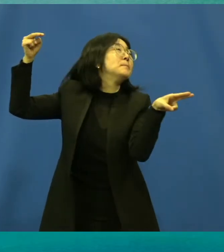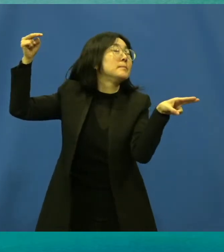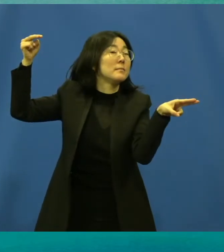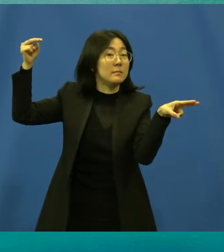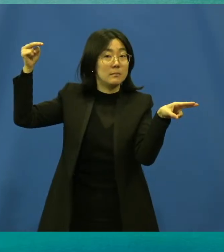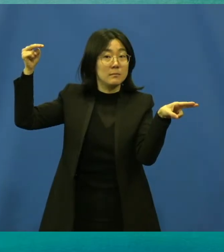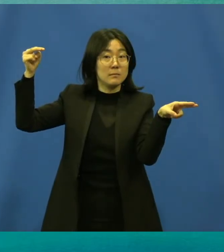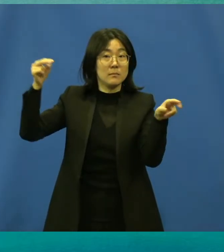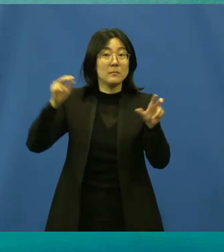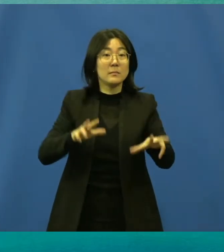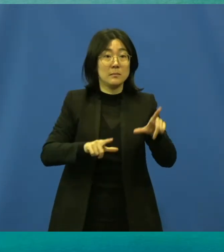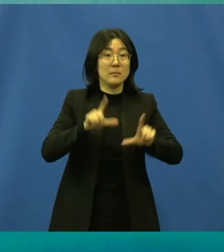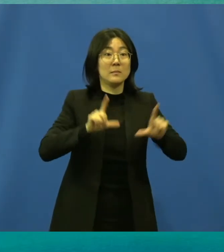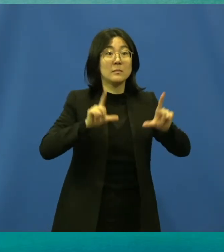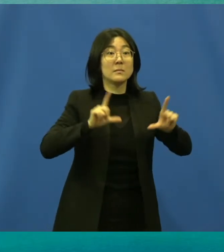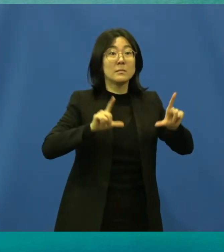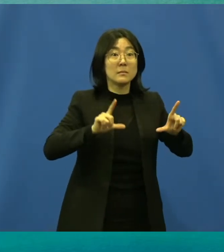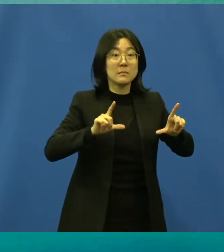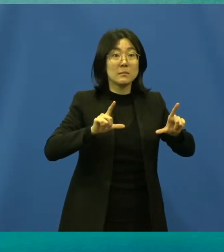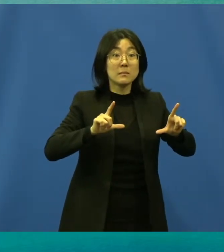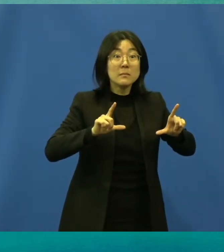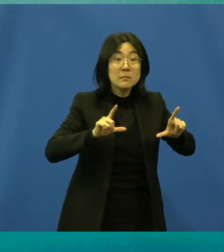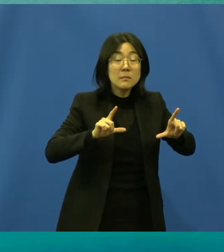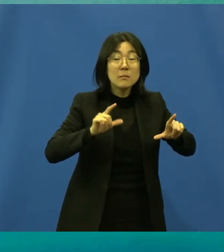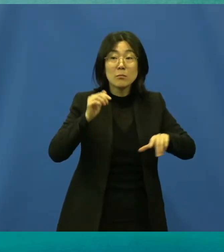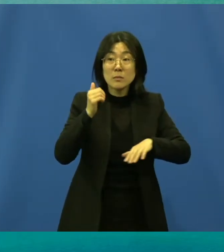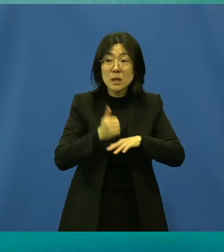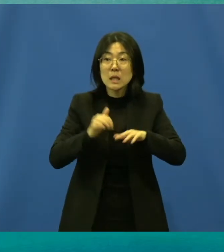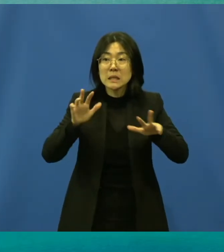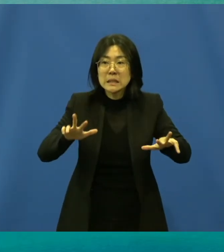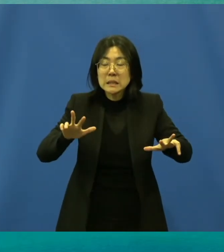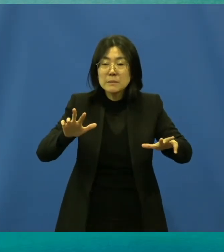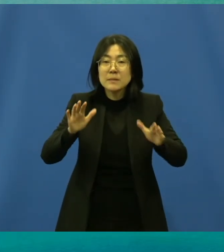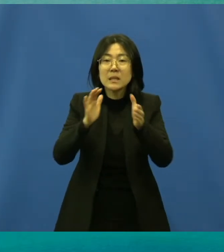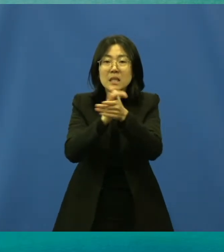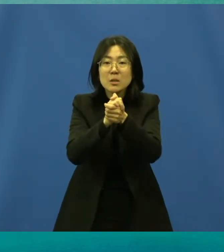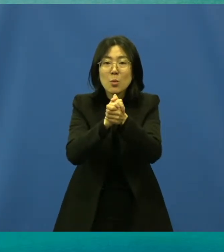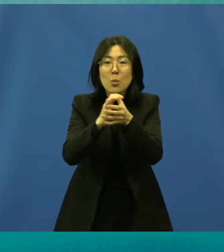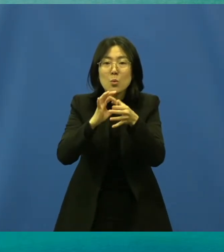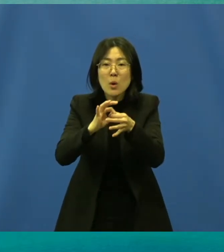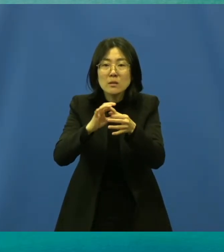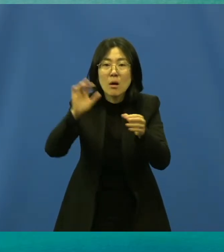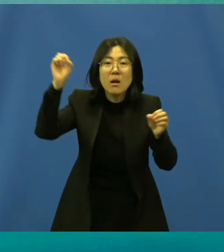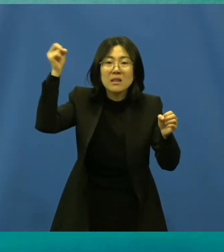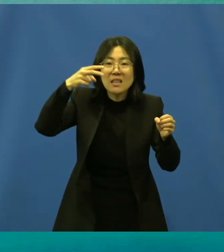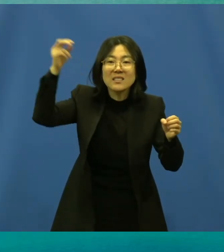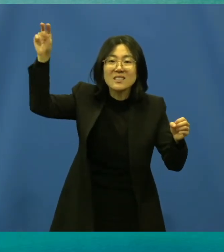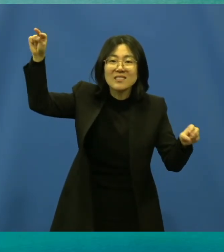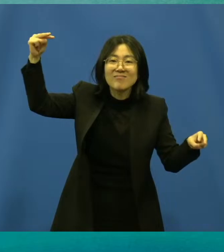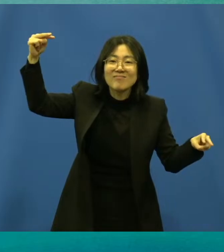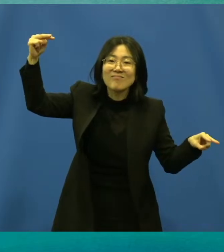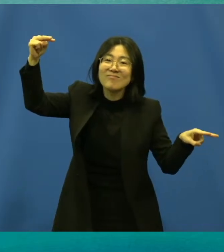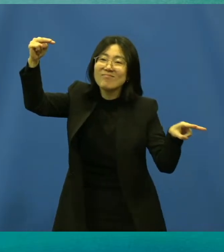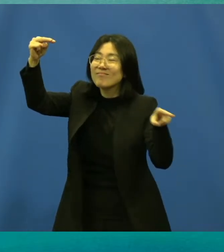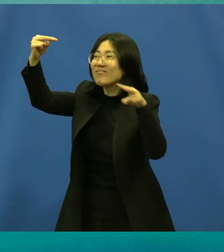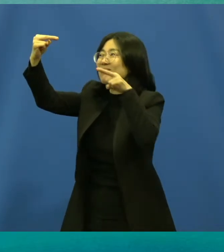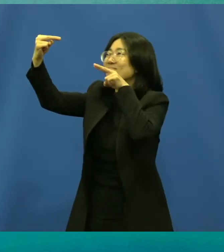하나님과 등을 돌렸습니다. 하나님과 마주치기를 원하지 않았습니다.